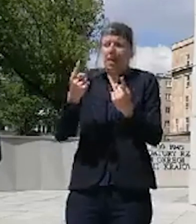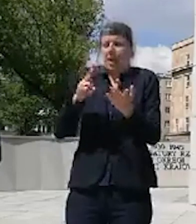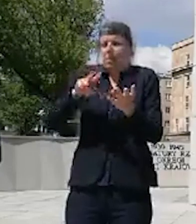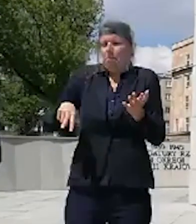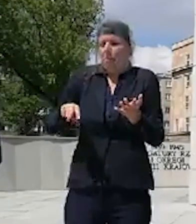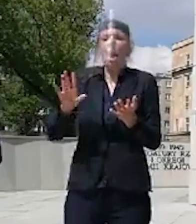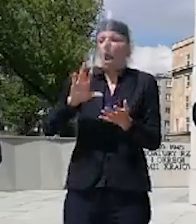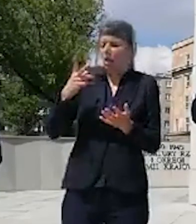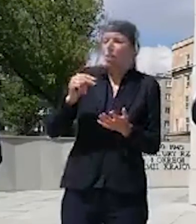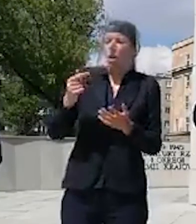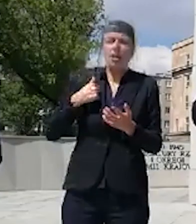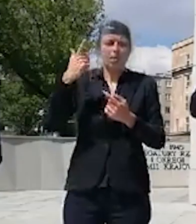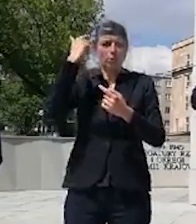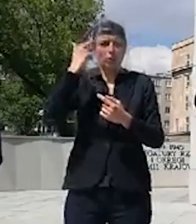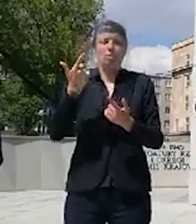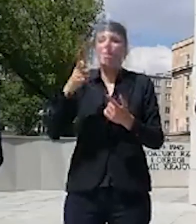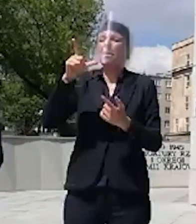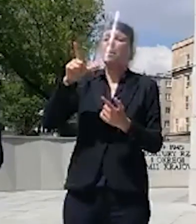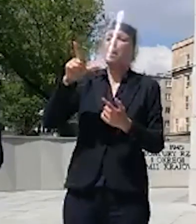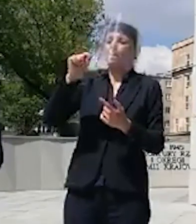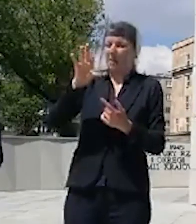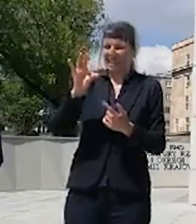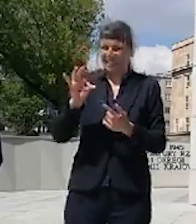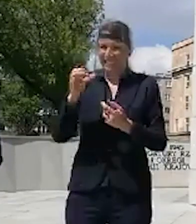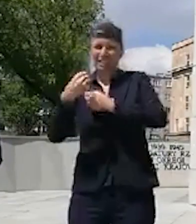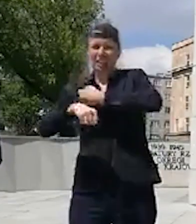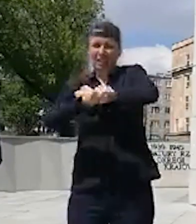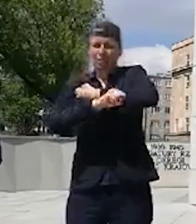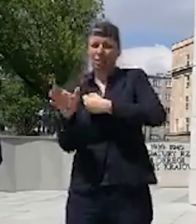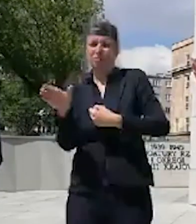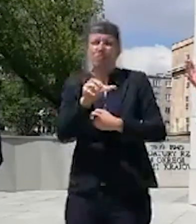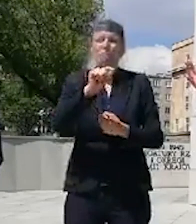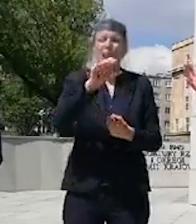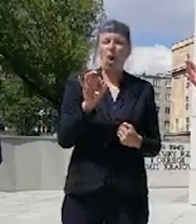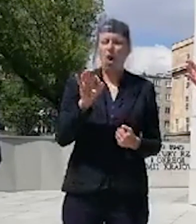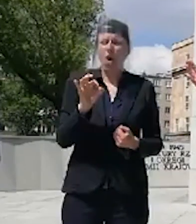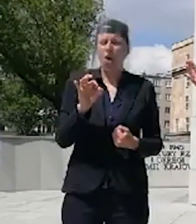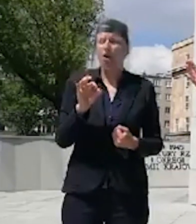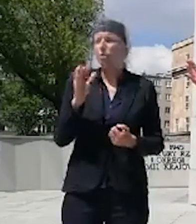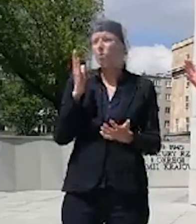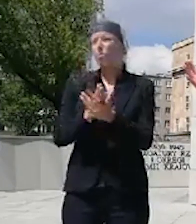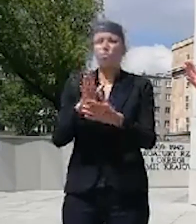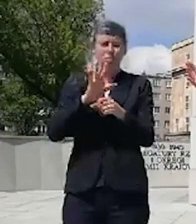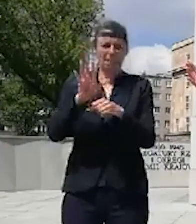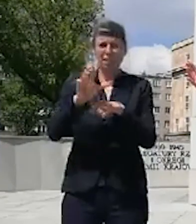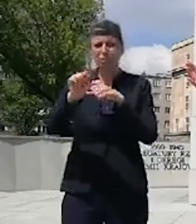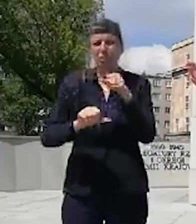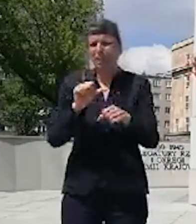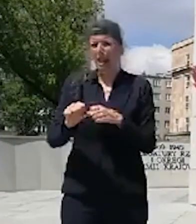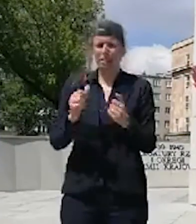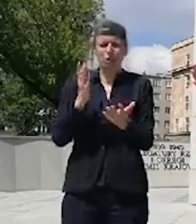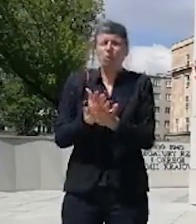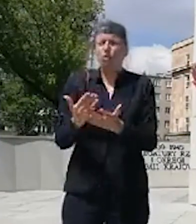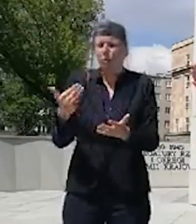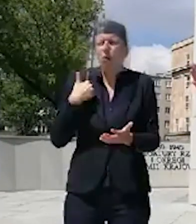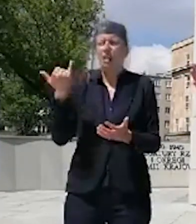że zamiana PiS-u na Platformę w tej chwili to jest ten wybór, z którym żyłem jako obywatel od 15 lat. Ja od 15 lat wybierałem mniejsze zło. Mam